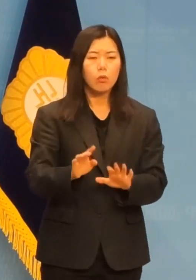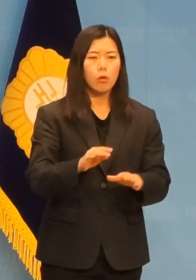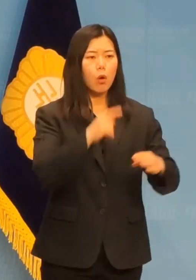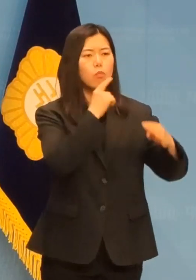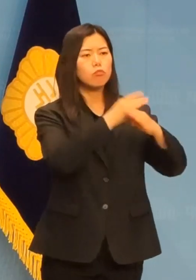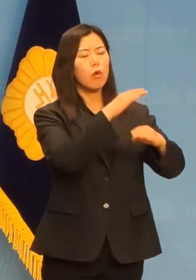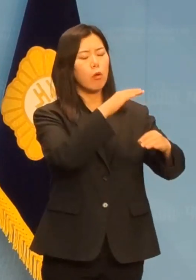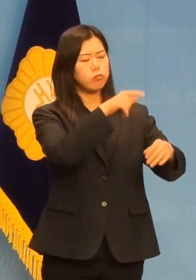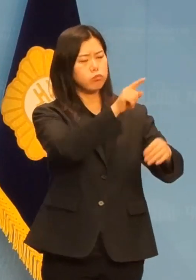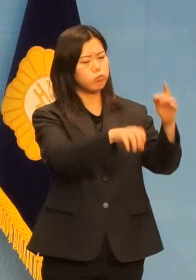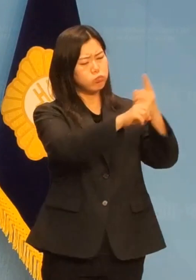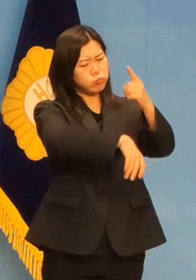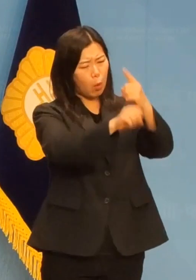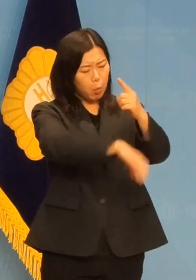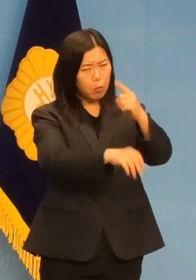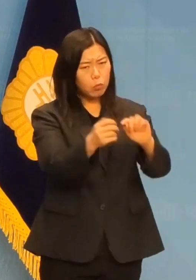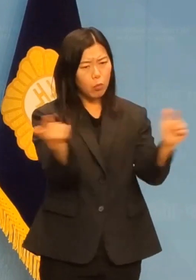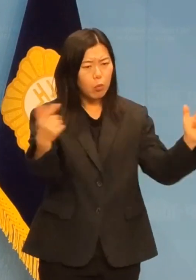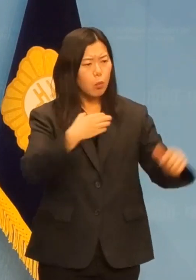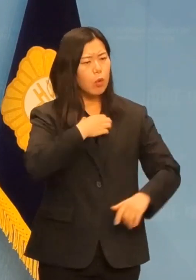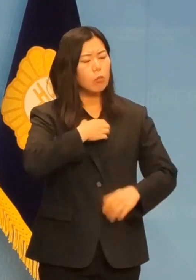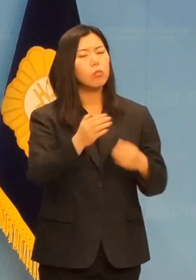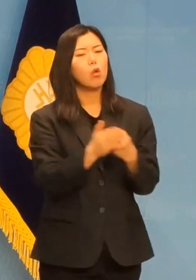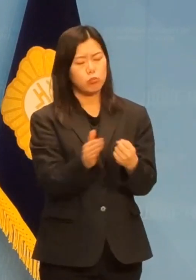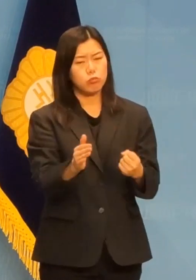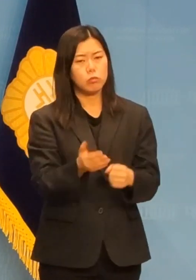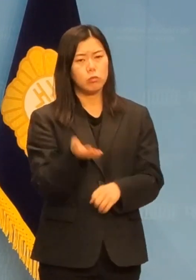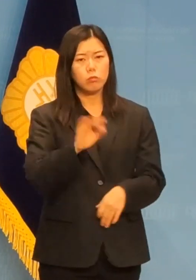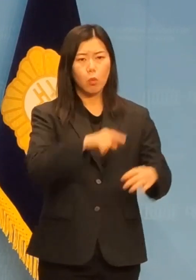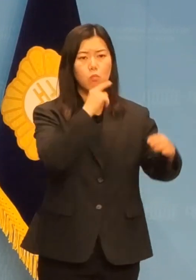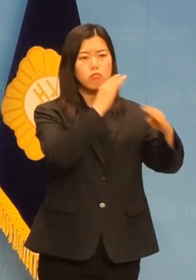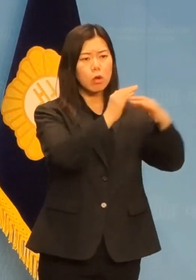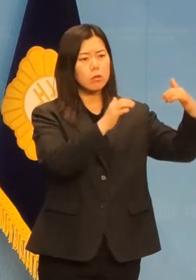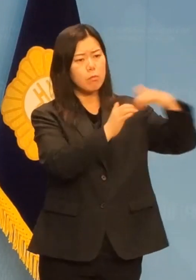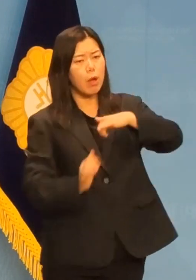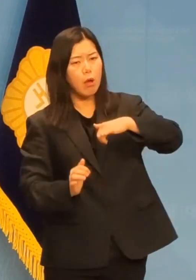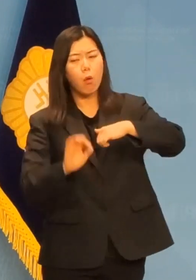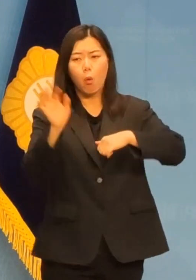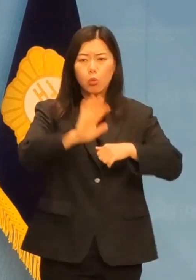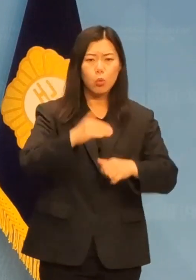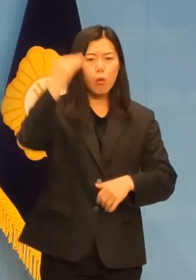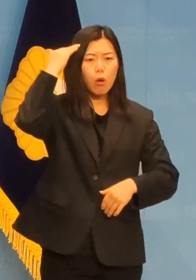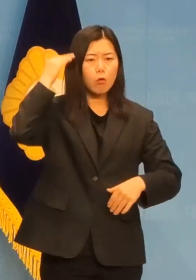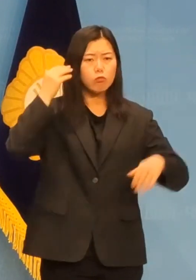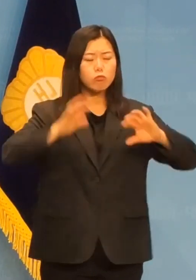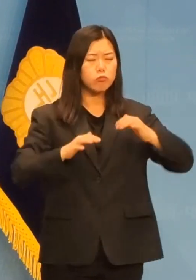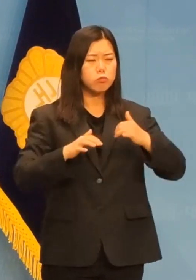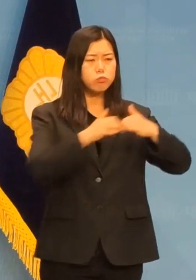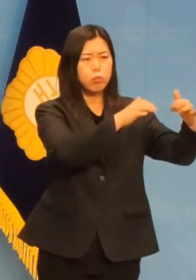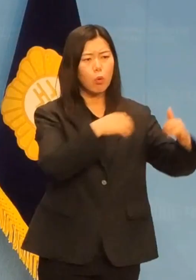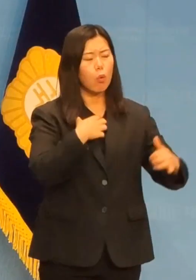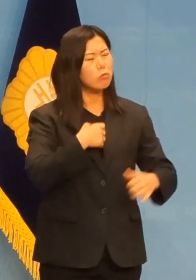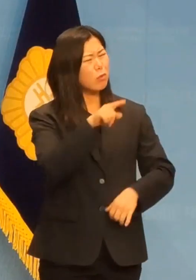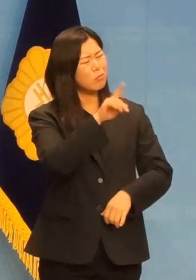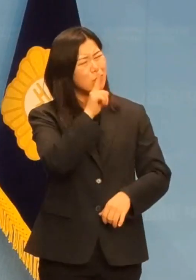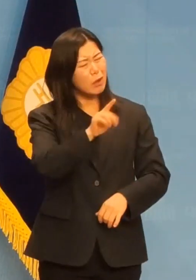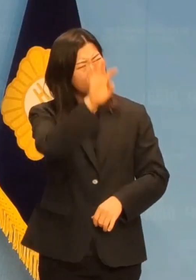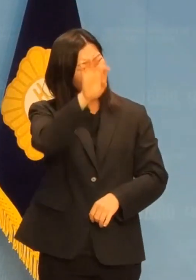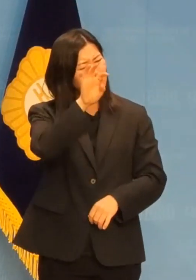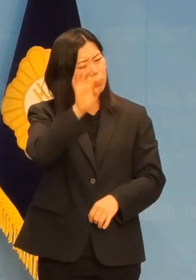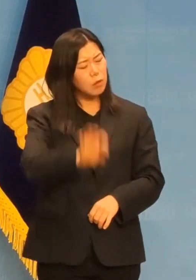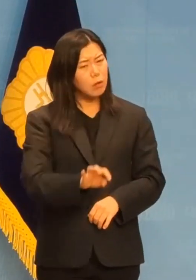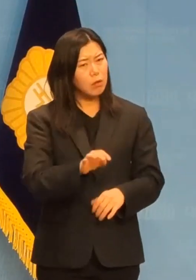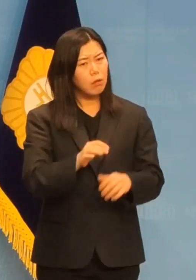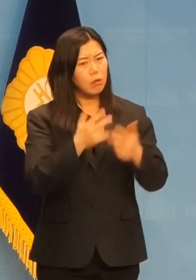북한의 도발과 위협에 있음에도 북한의 남침이 아니라 대한민국의 북침 가능성을 걱정하는 이재명